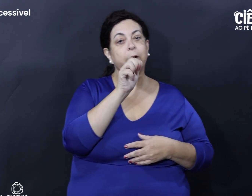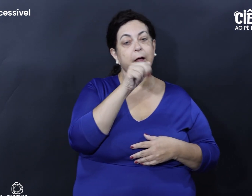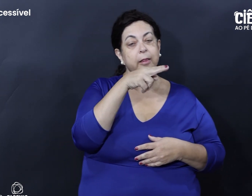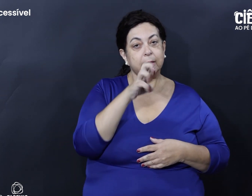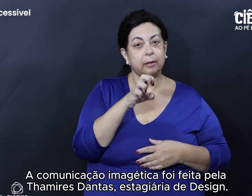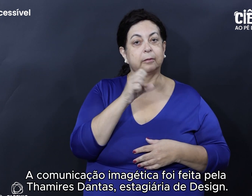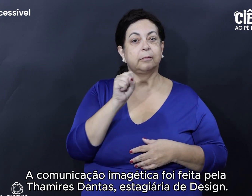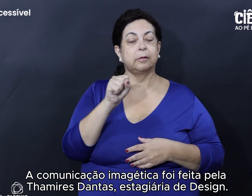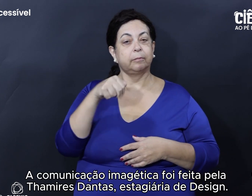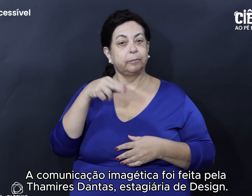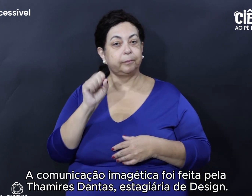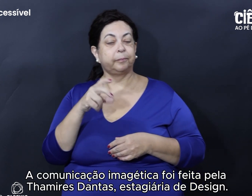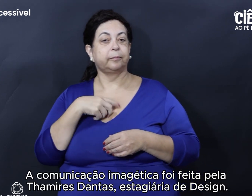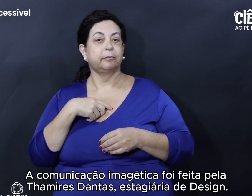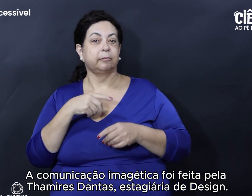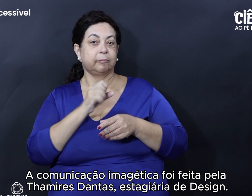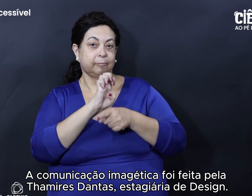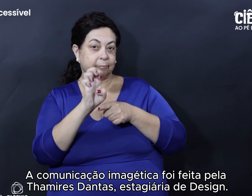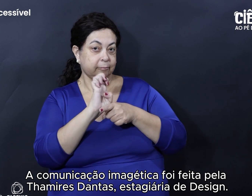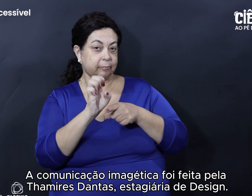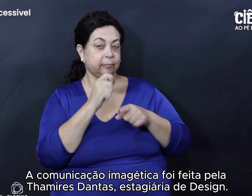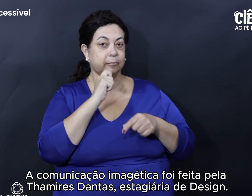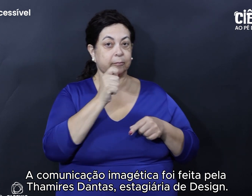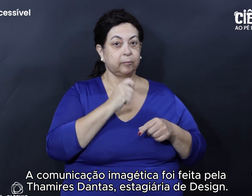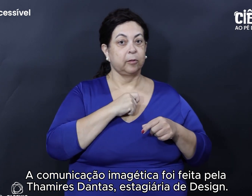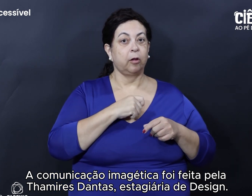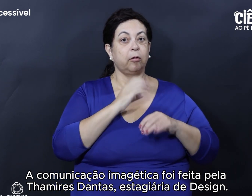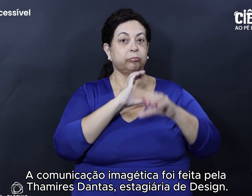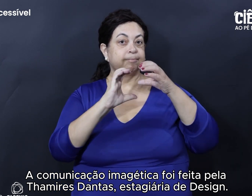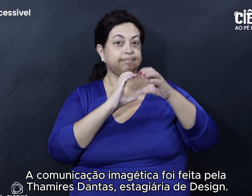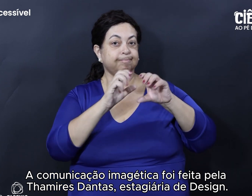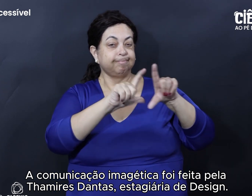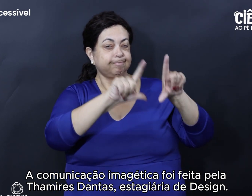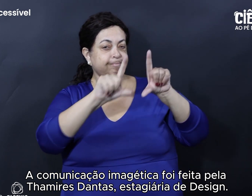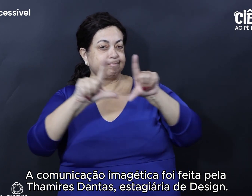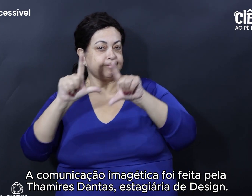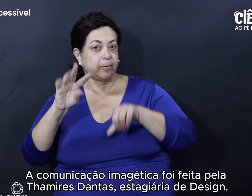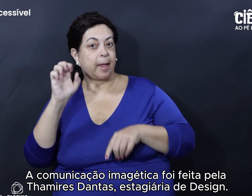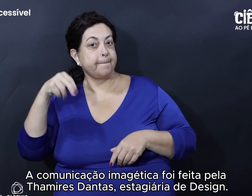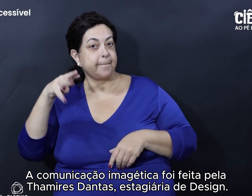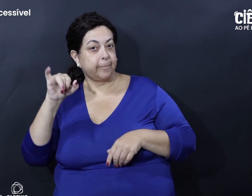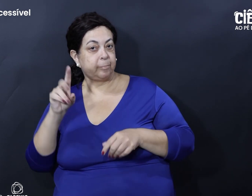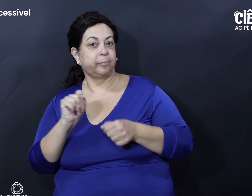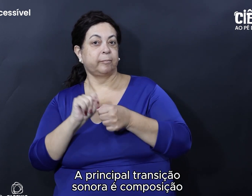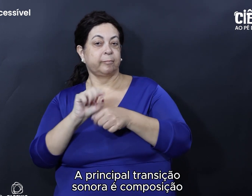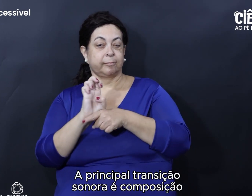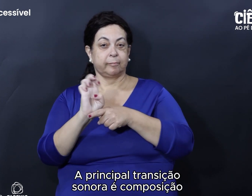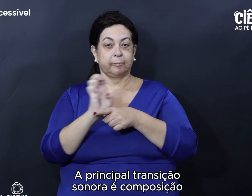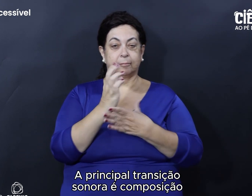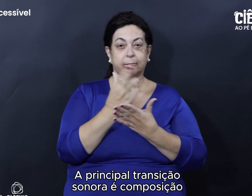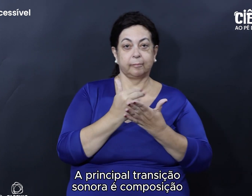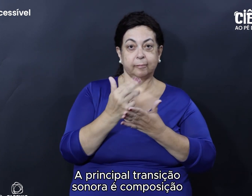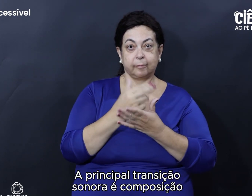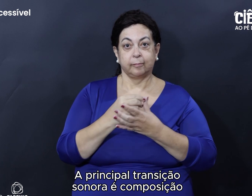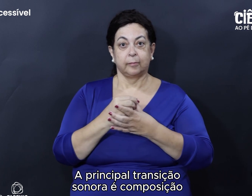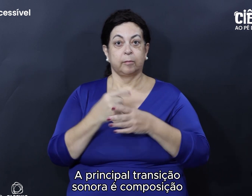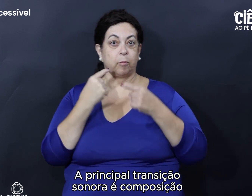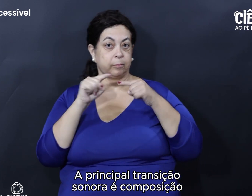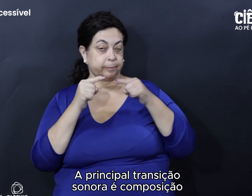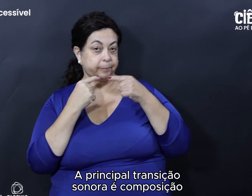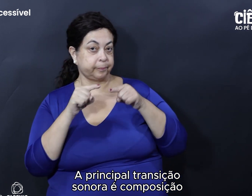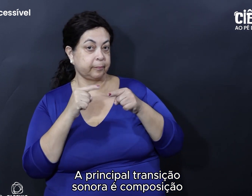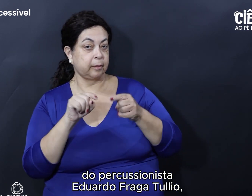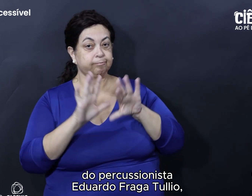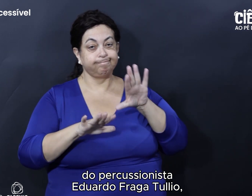jornalismo. A comunicação imagética foi feita pela Tamires Dantas, estagiária de design. A principal transição sonora